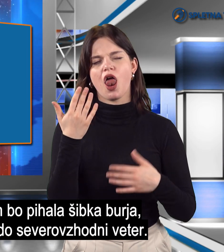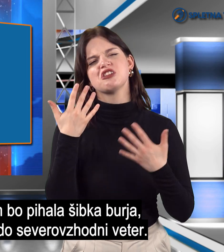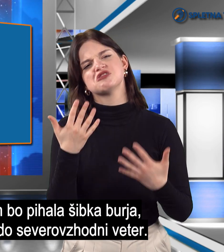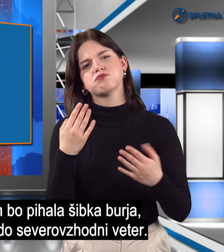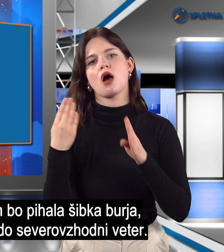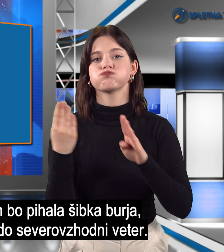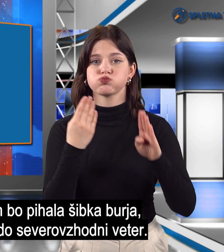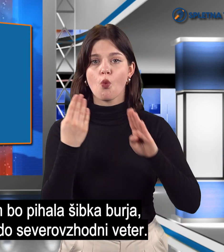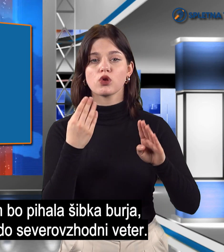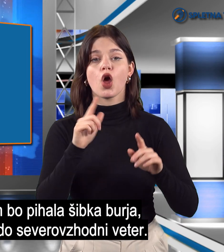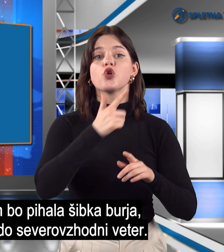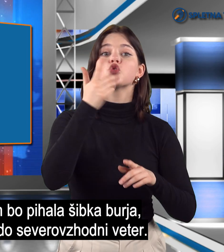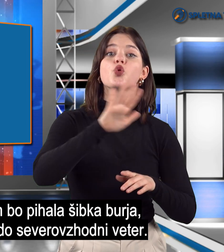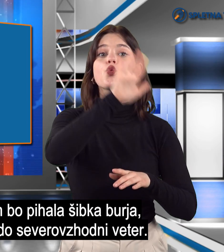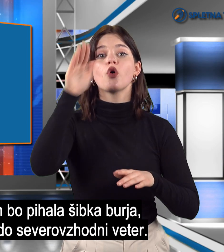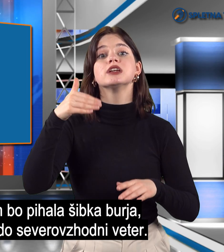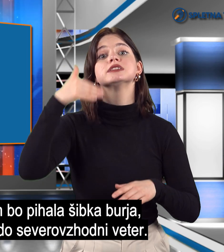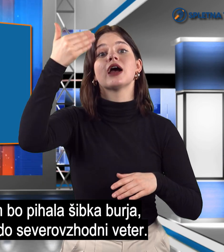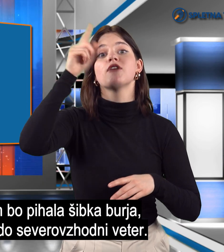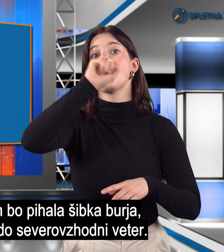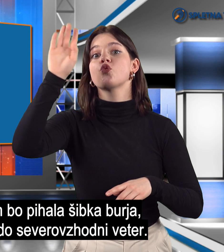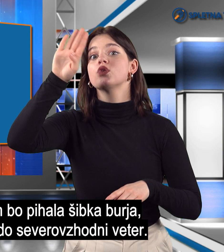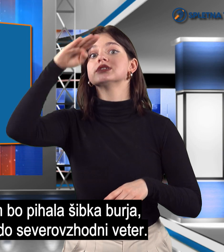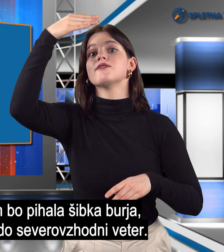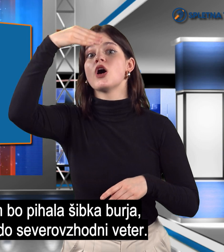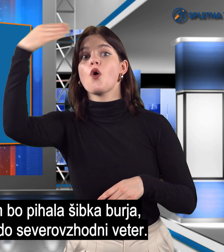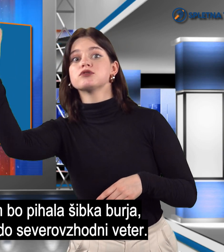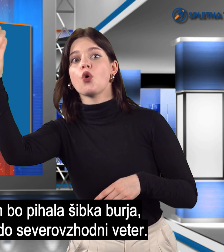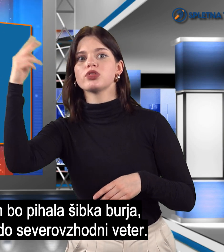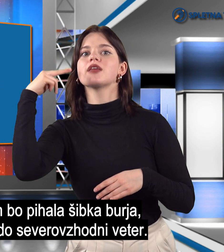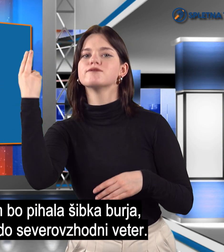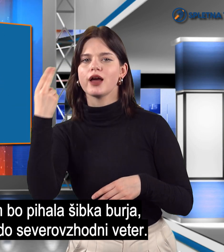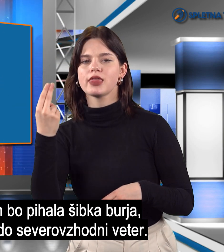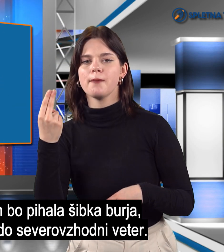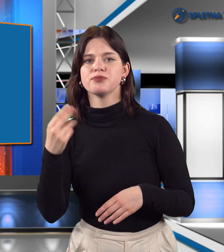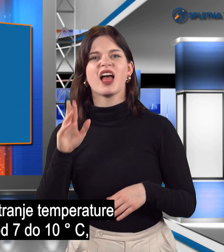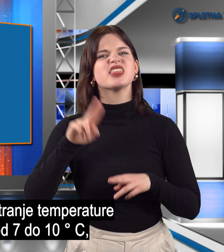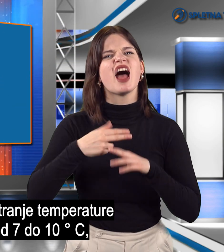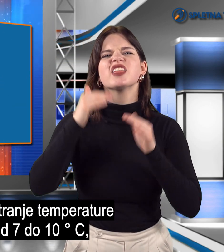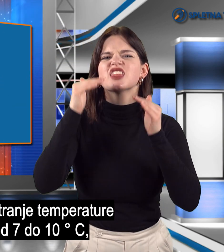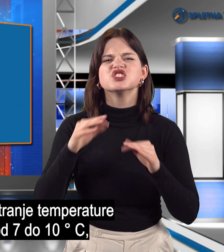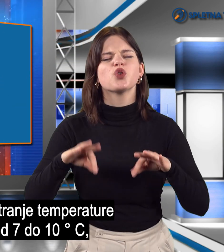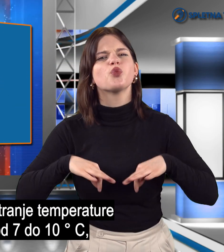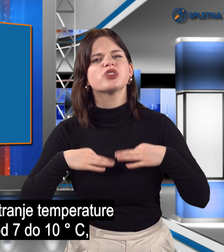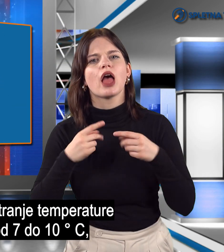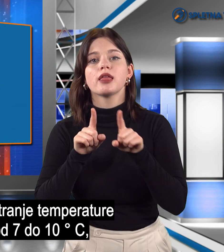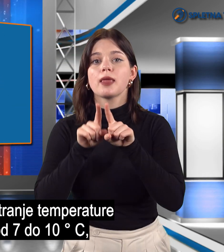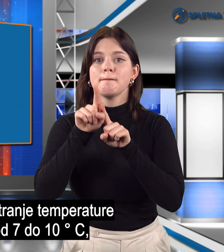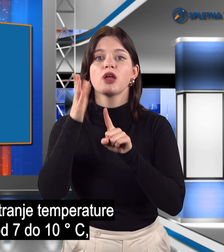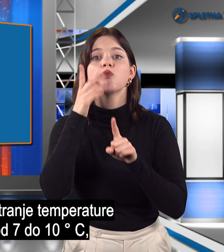burja, drugod severni do severovzhodni veter. Najnižje jutranje temperature bodo od 7 do 10